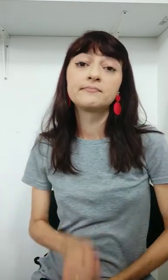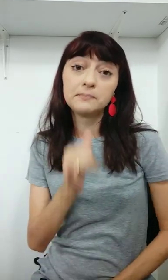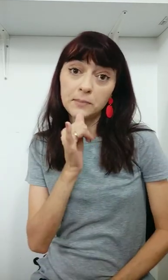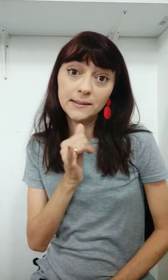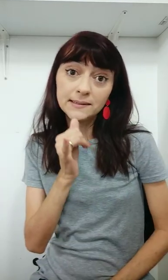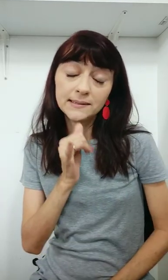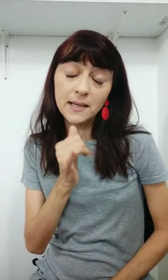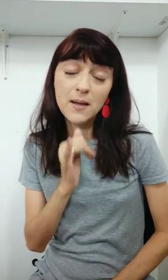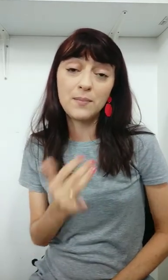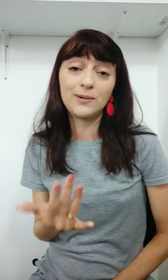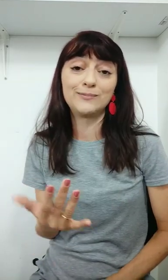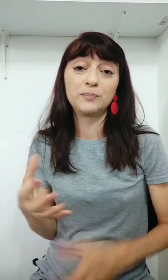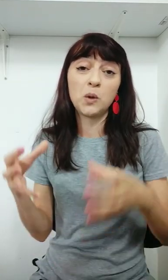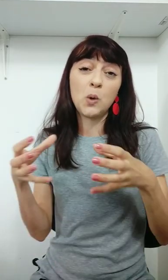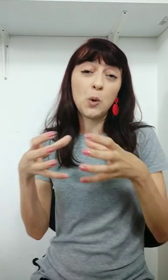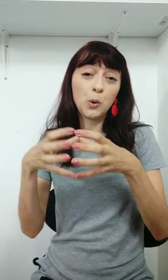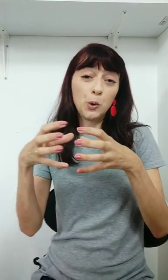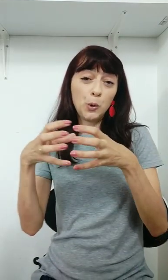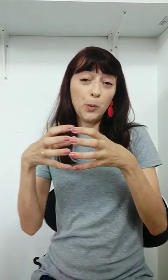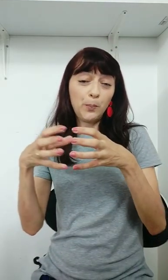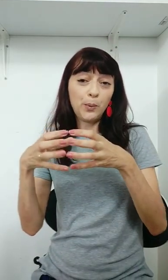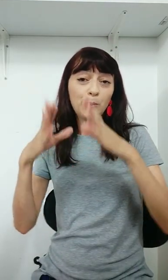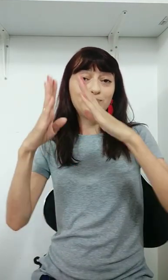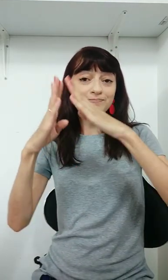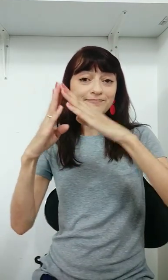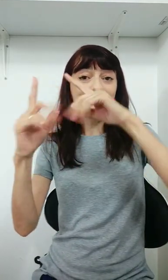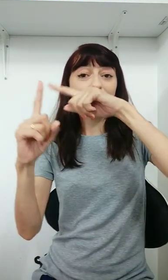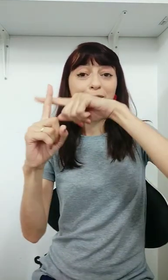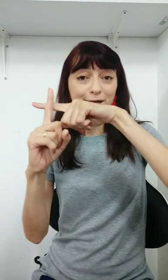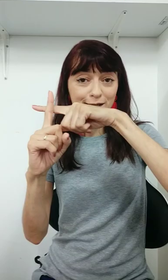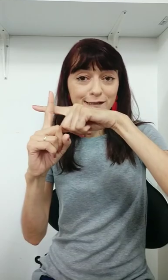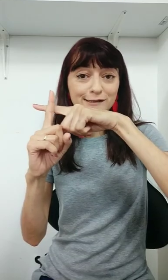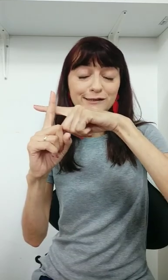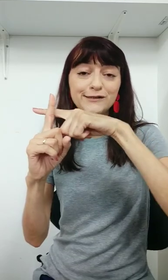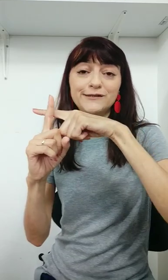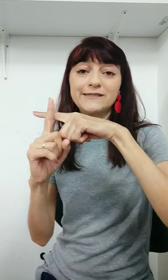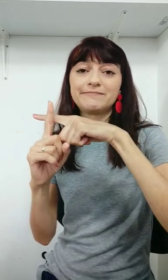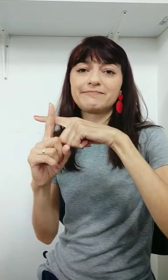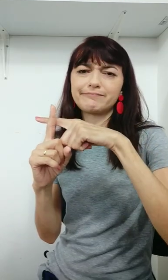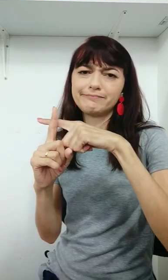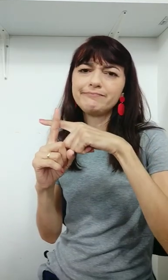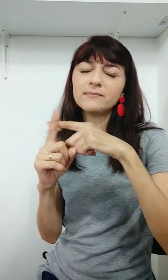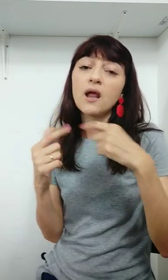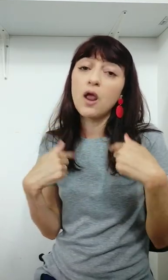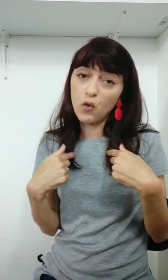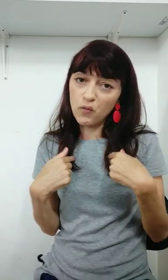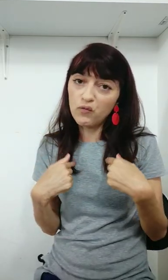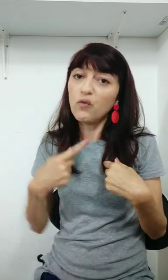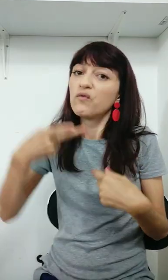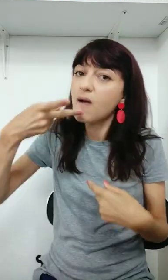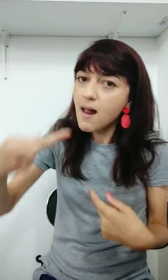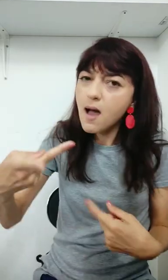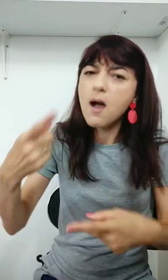Mas isso acaba gerando esse sentimento, tá bom? Isso acontece, por exemplo, nas igrejas, tá?